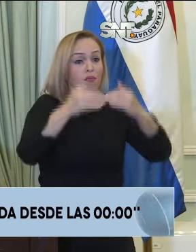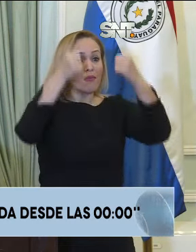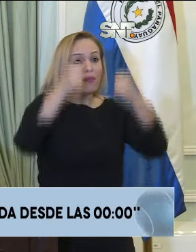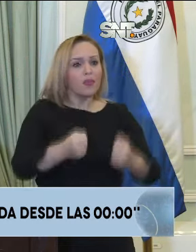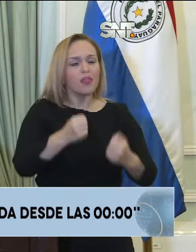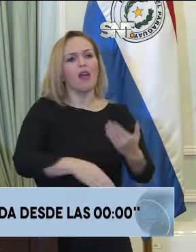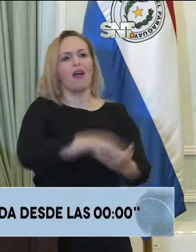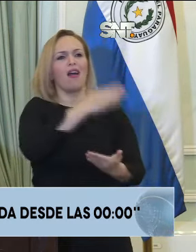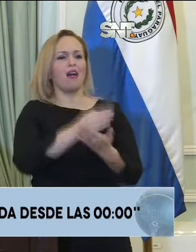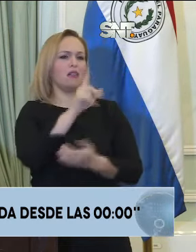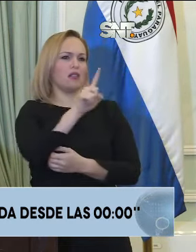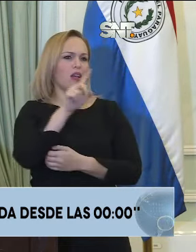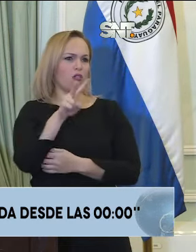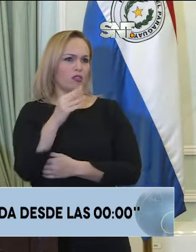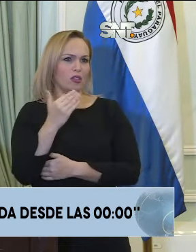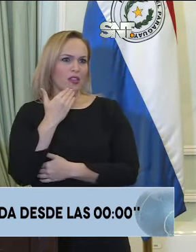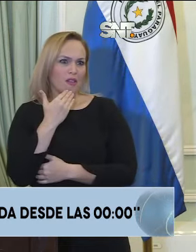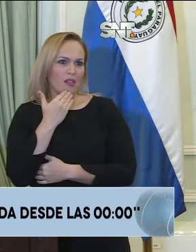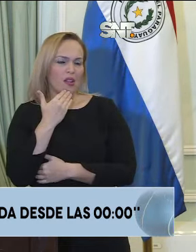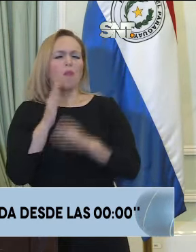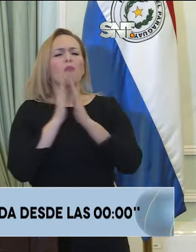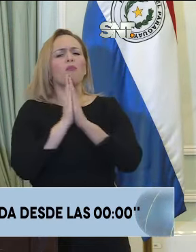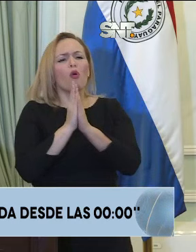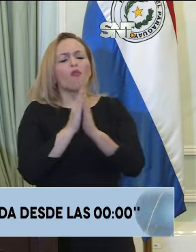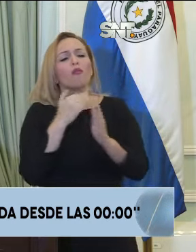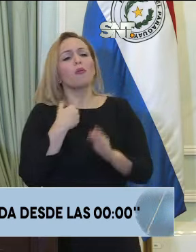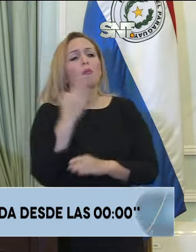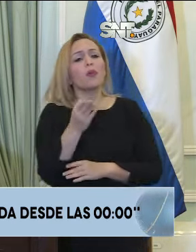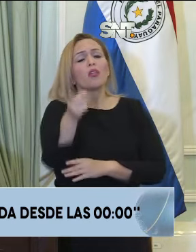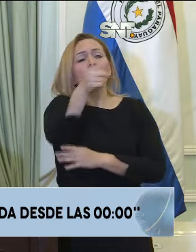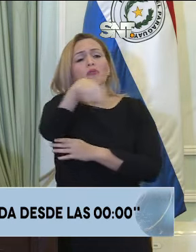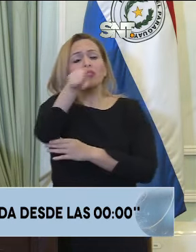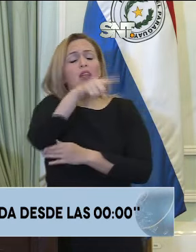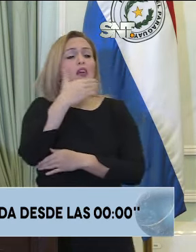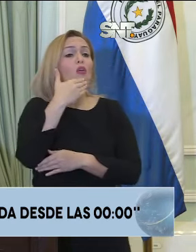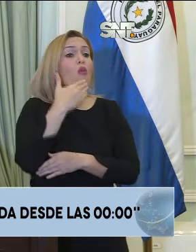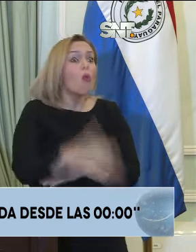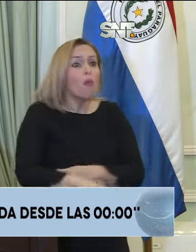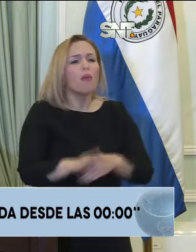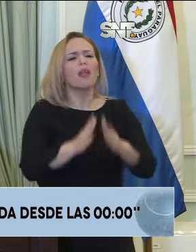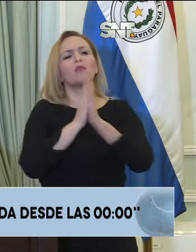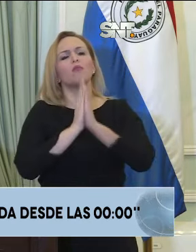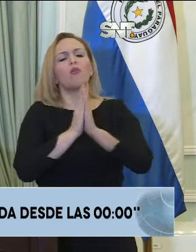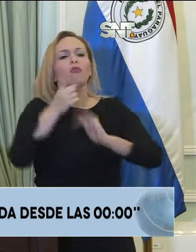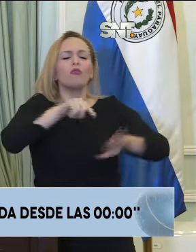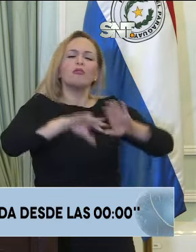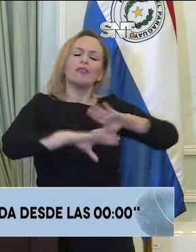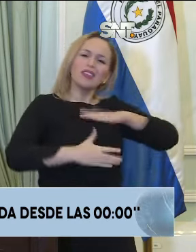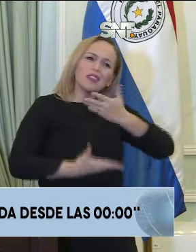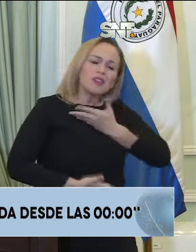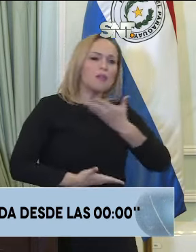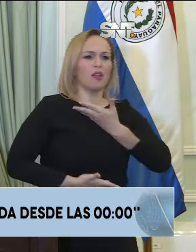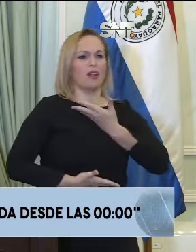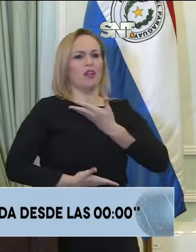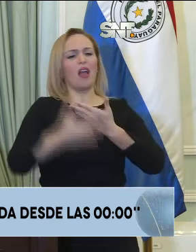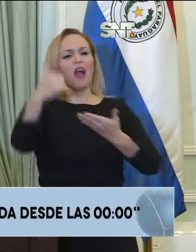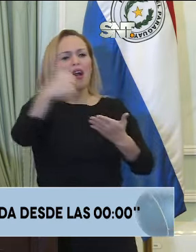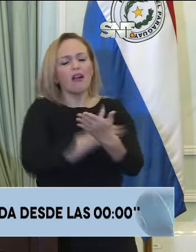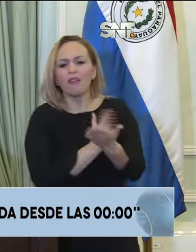Apelamos de vuelta a la comprensión ciudadana, a la disciplina ciudadana, a la